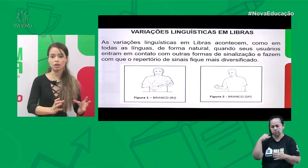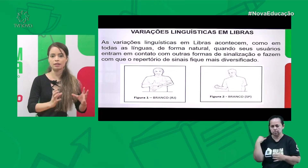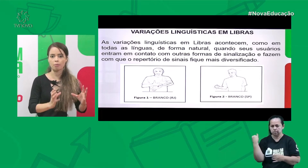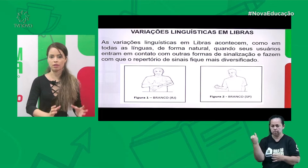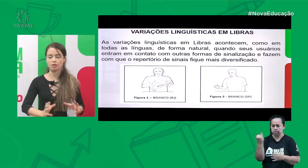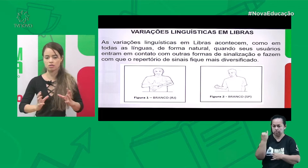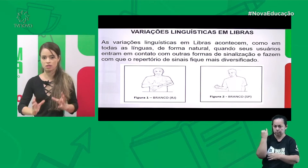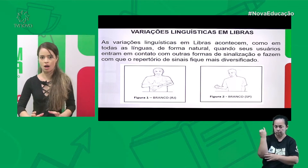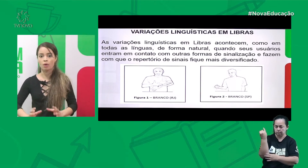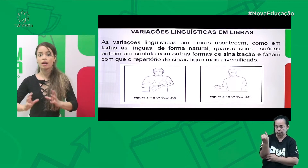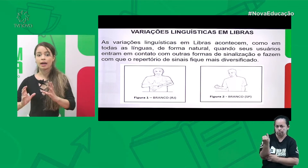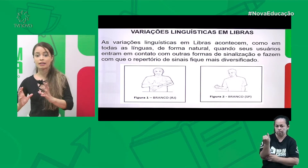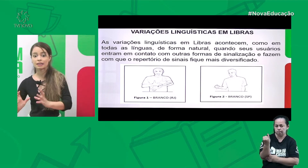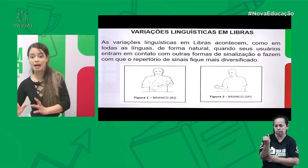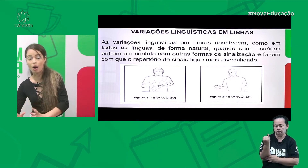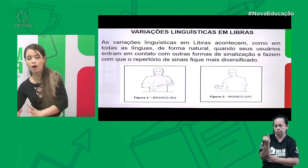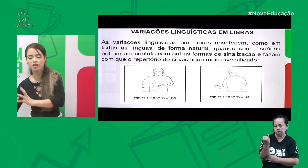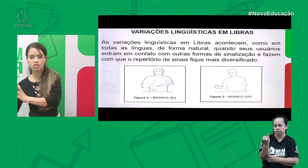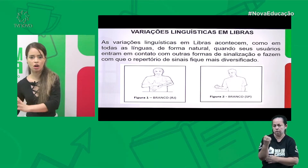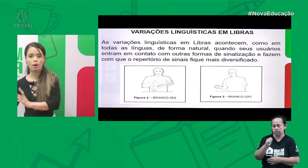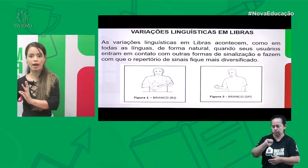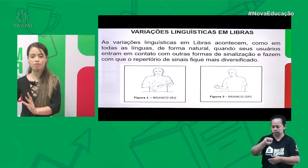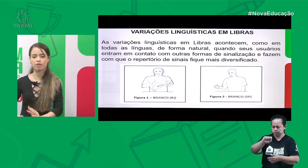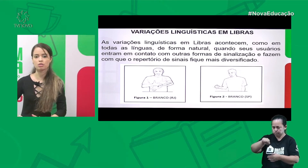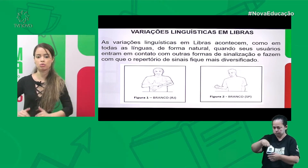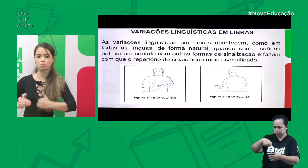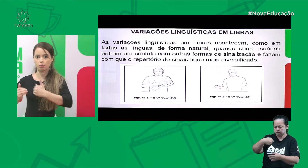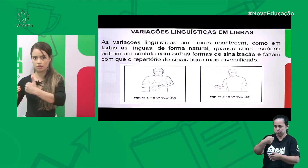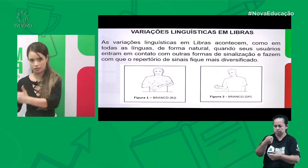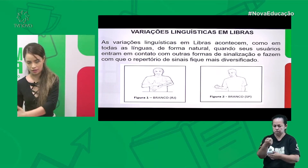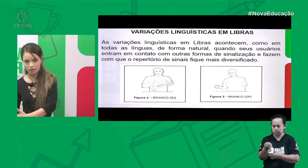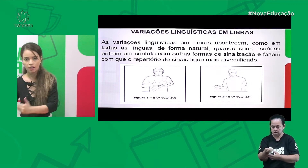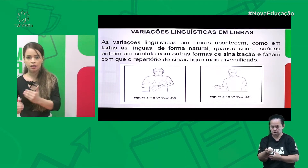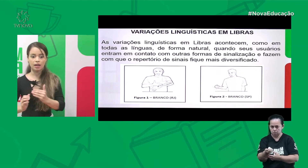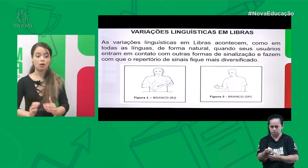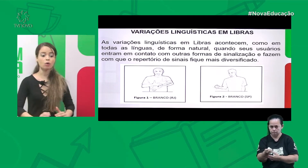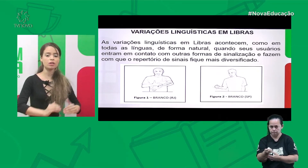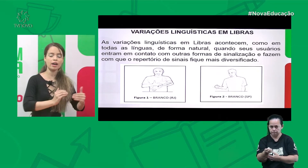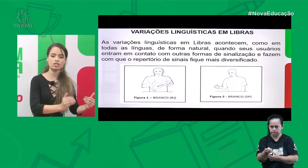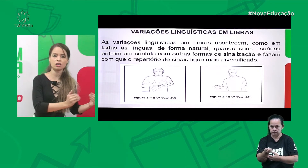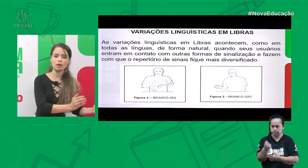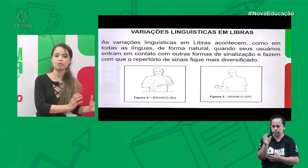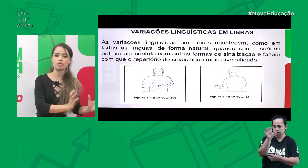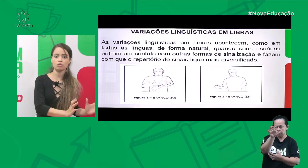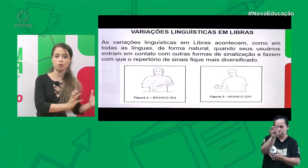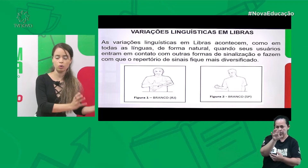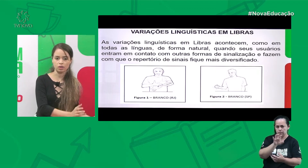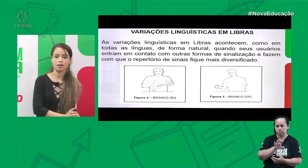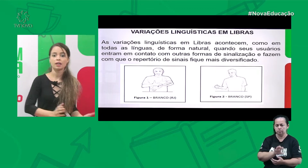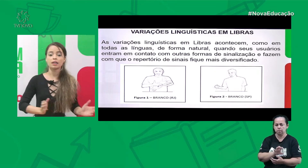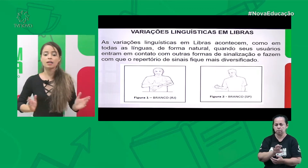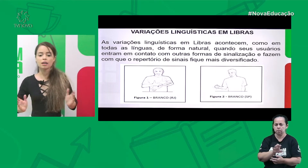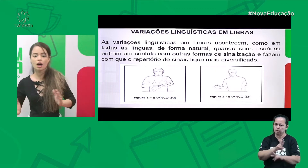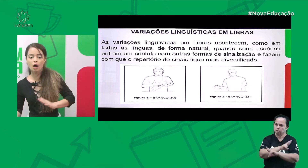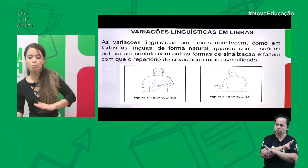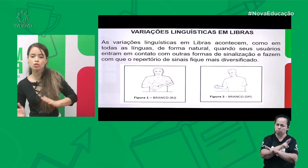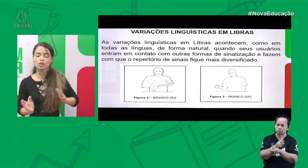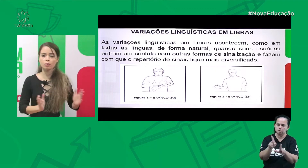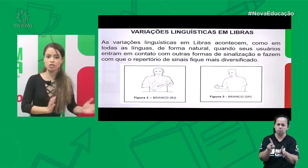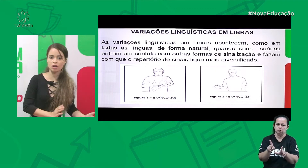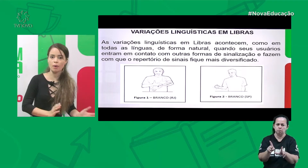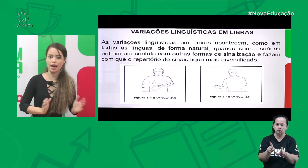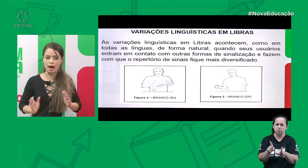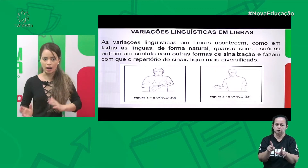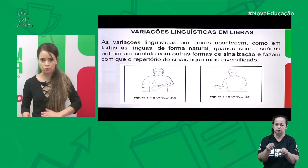que um determinado sinal em tal região é feito de uma maneira e em outra região é feito de outra. E que ambos